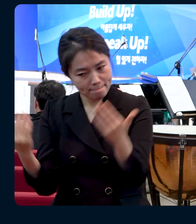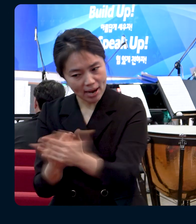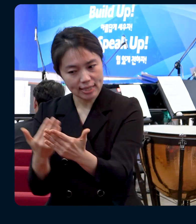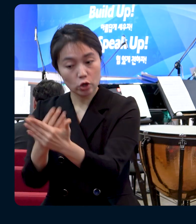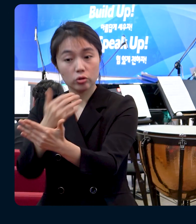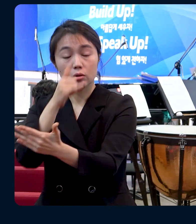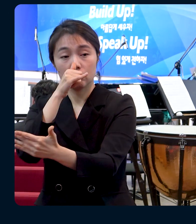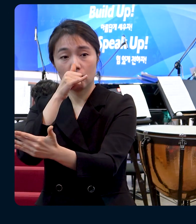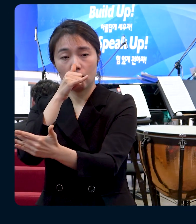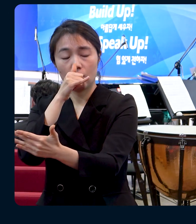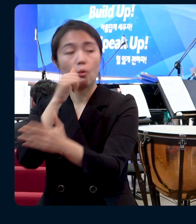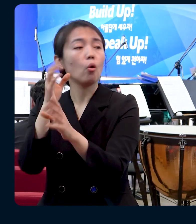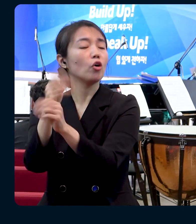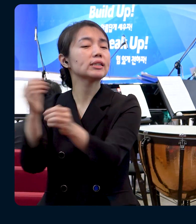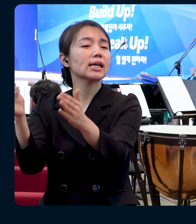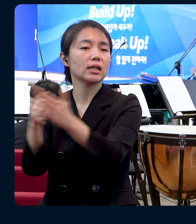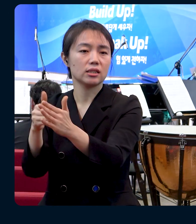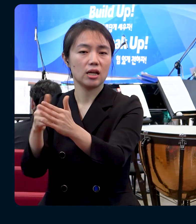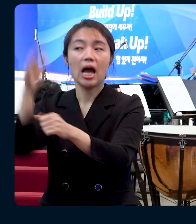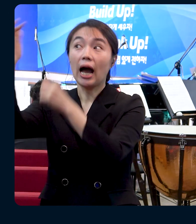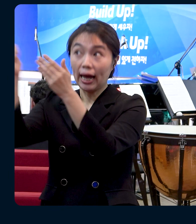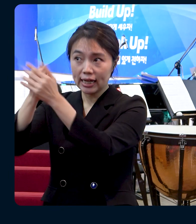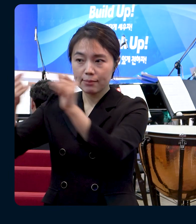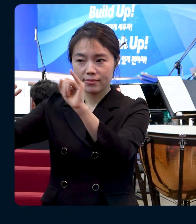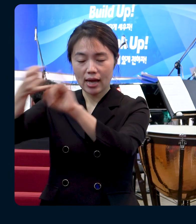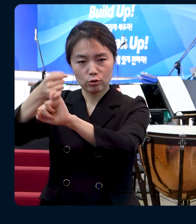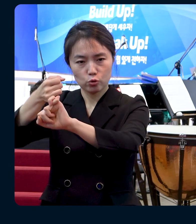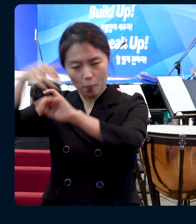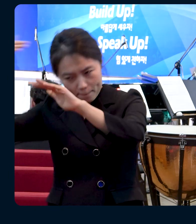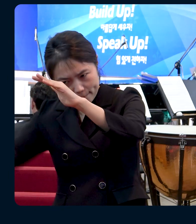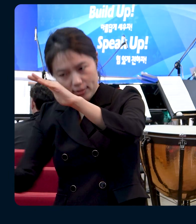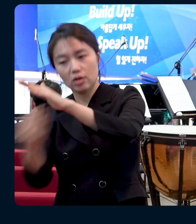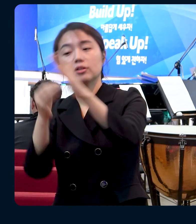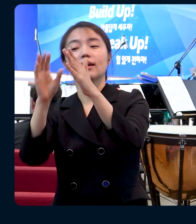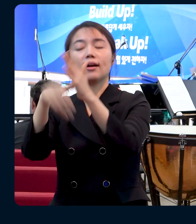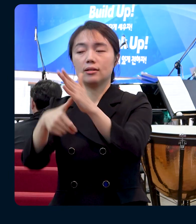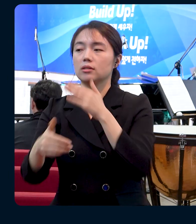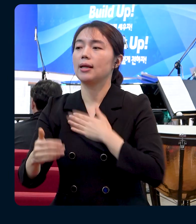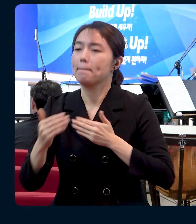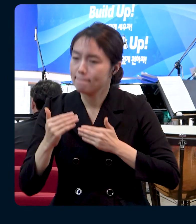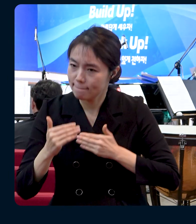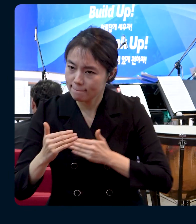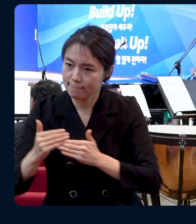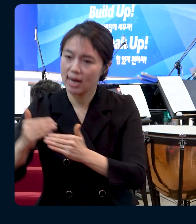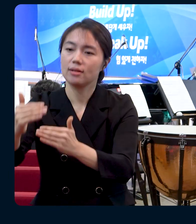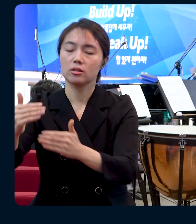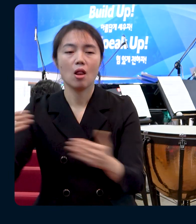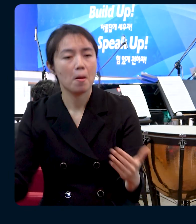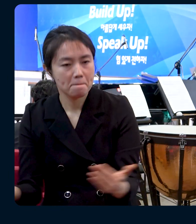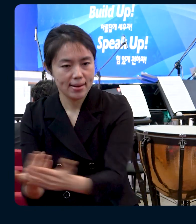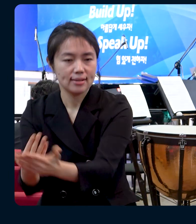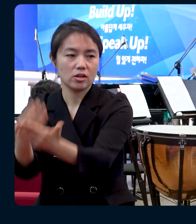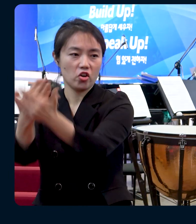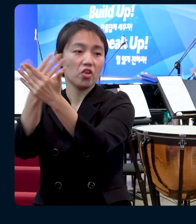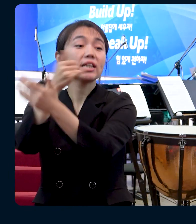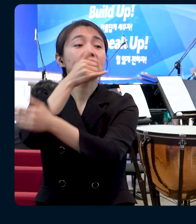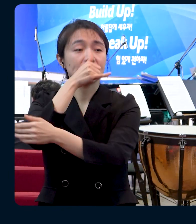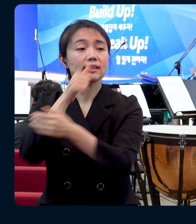그 삶이 발전합니다. 어디까지? 언제까지? 그렇죠, 하나님의 언약이 이루어질 때까지.